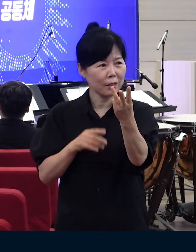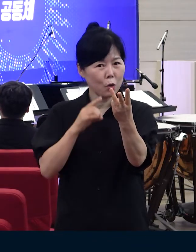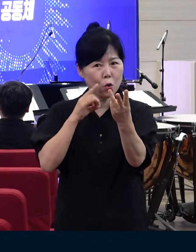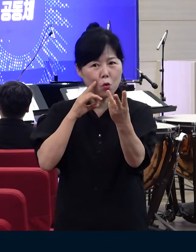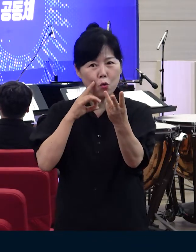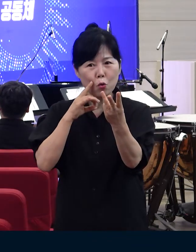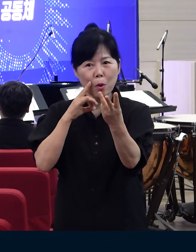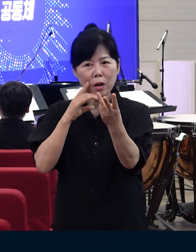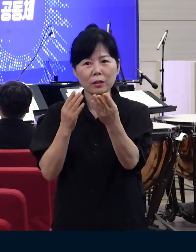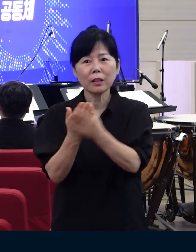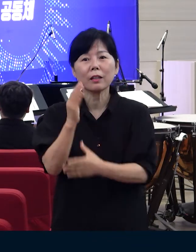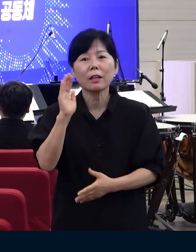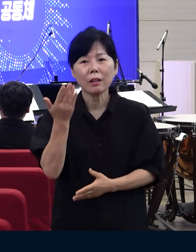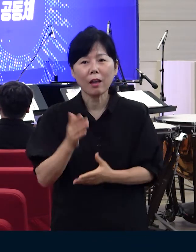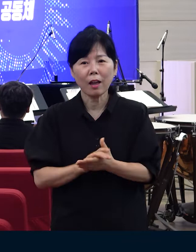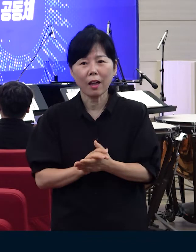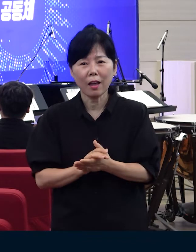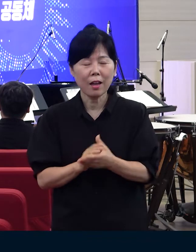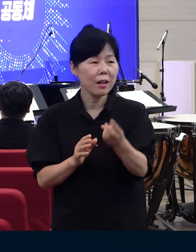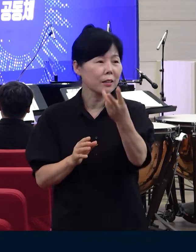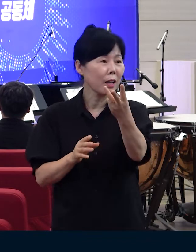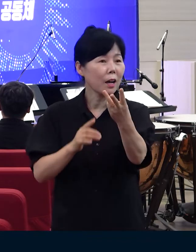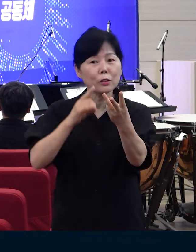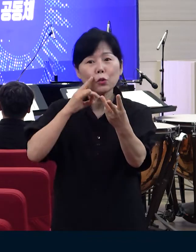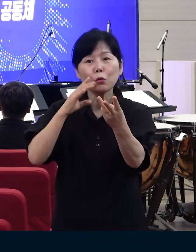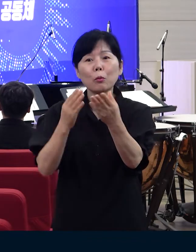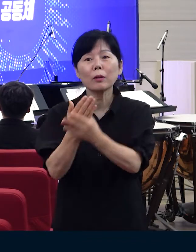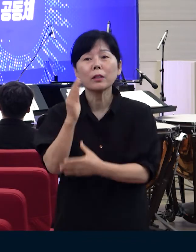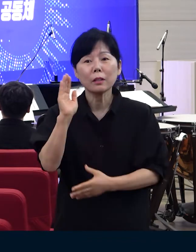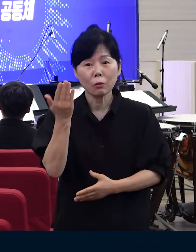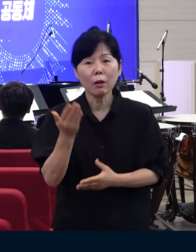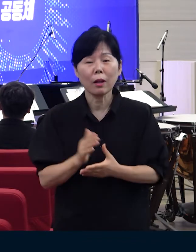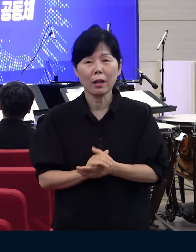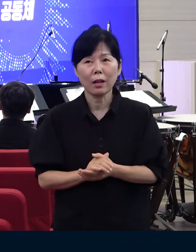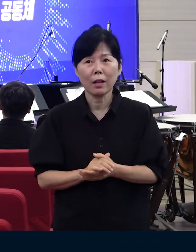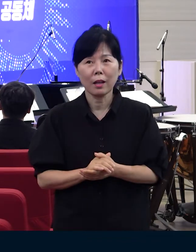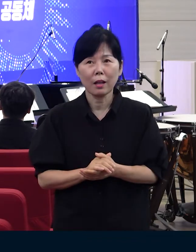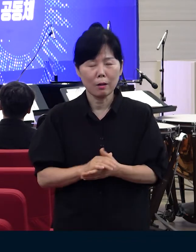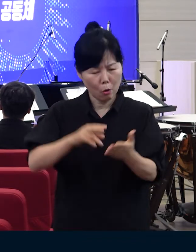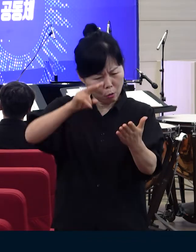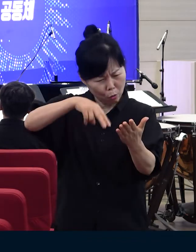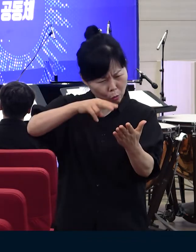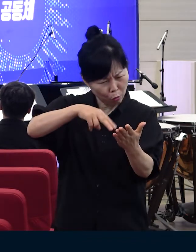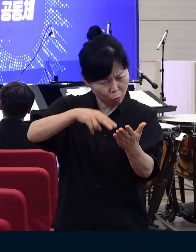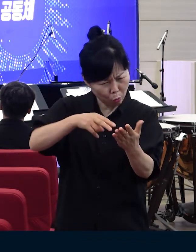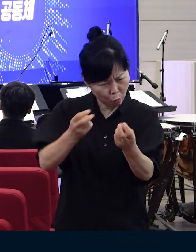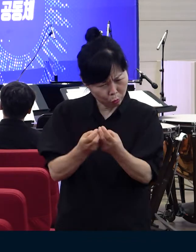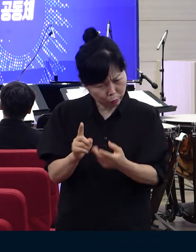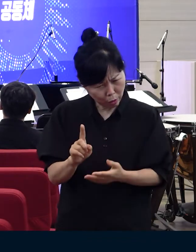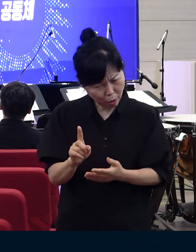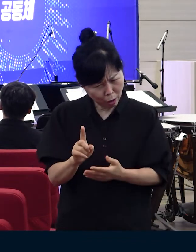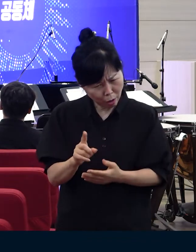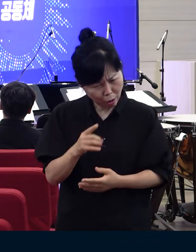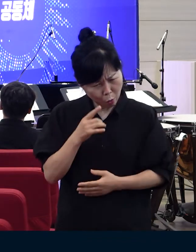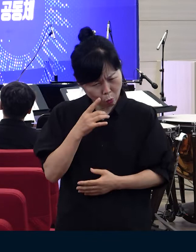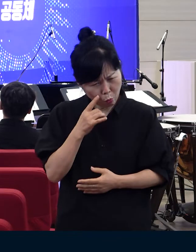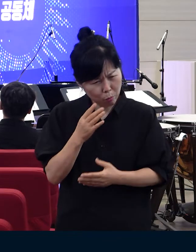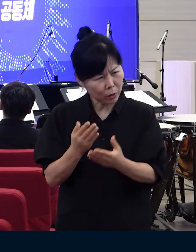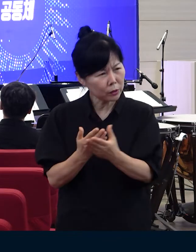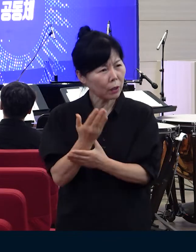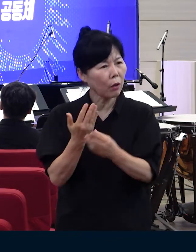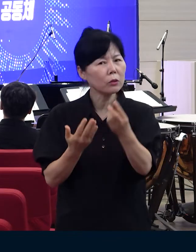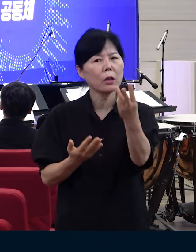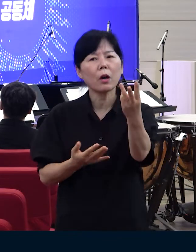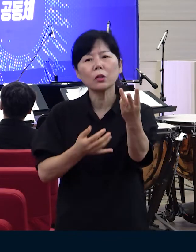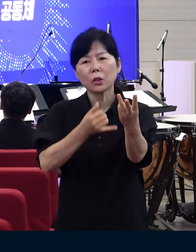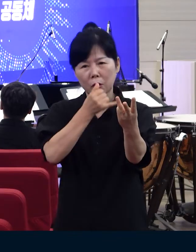된 것이냐라고 하는 질문을 갖지 않을 수가 없어요. 이 말씀을 보는 순간 이거 어떻게 된 거냐라는 질문을 세 가지를 갖지